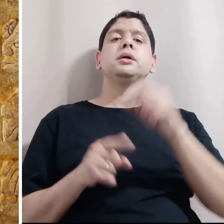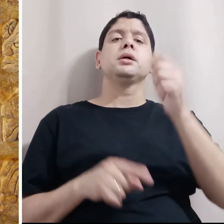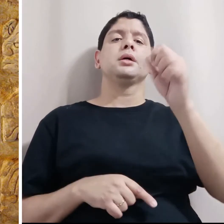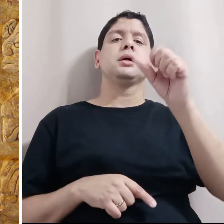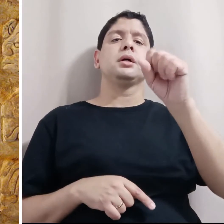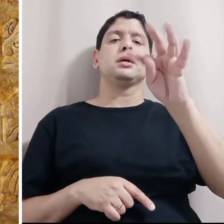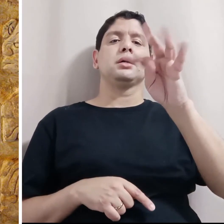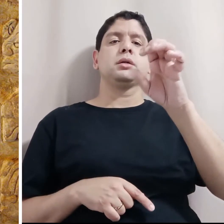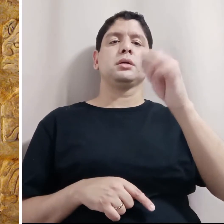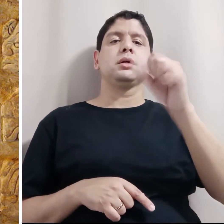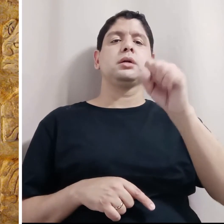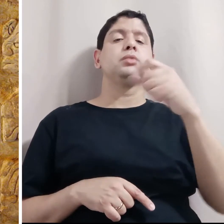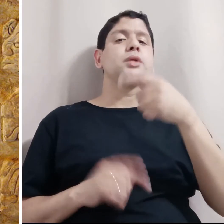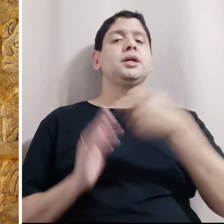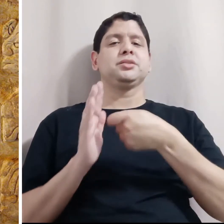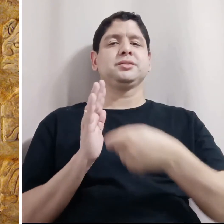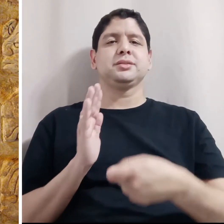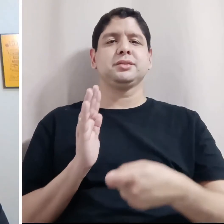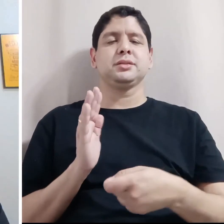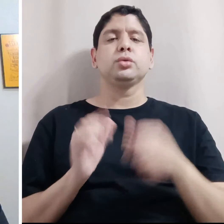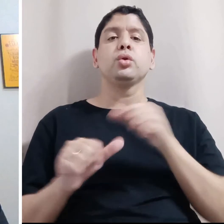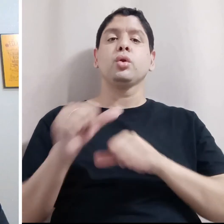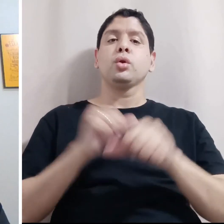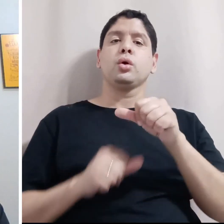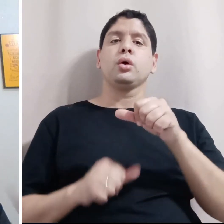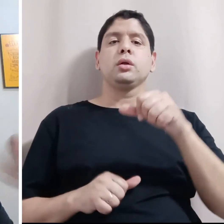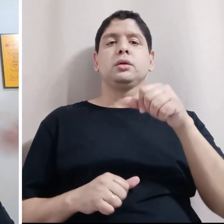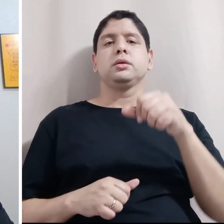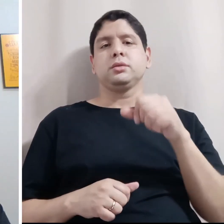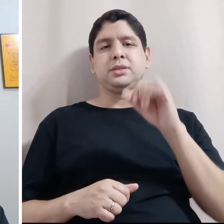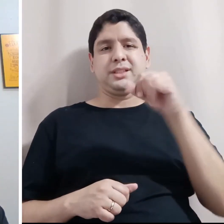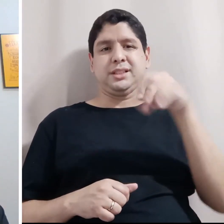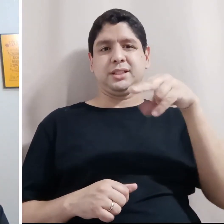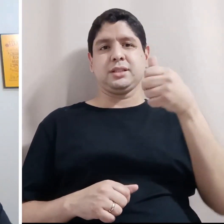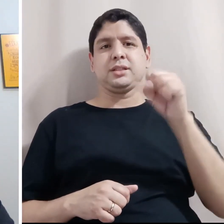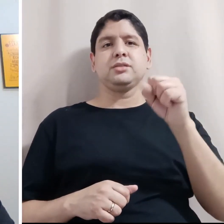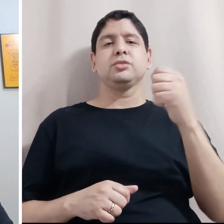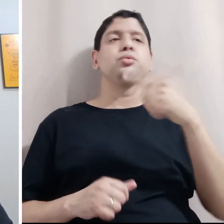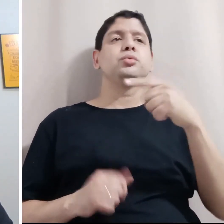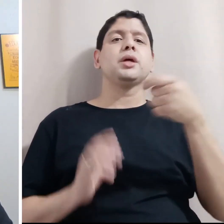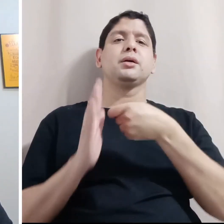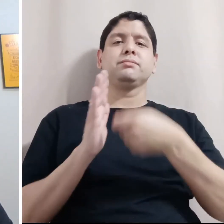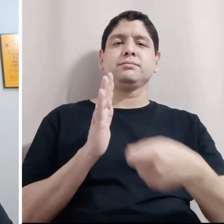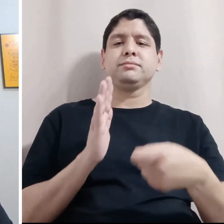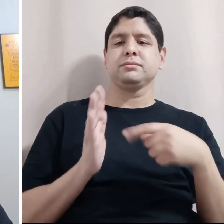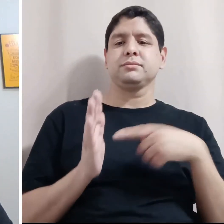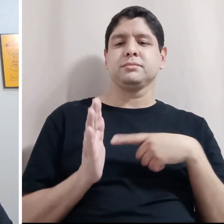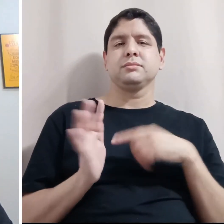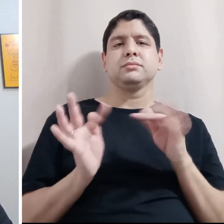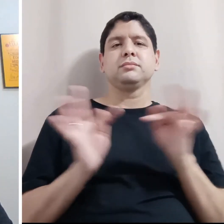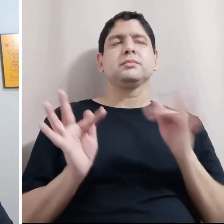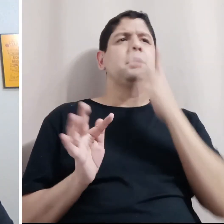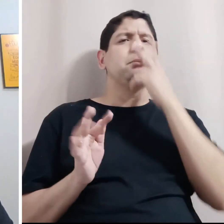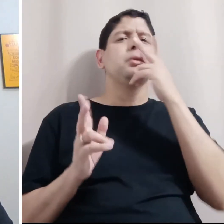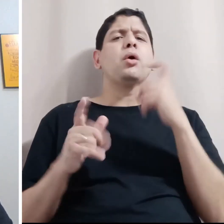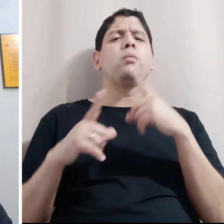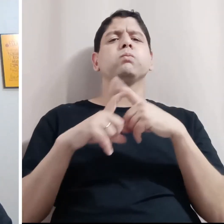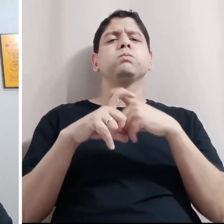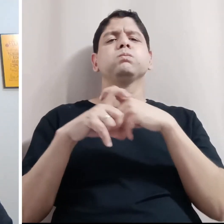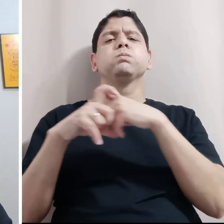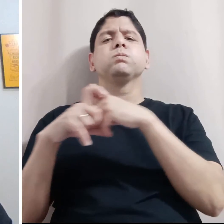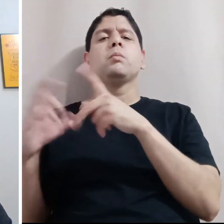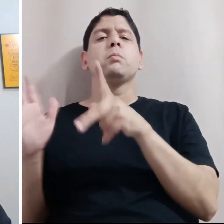Os astecas, os incas, eles não tinham, tá? A escrita dos maias e dos astecas, elas lembram muito a